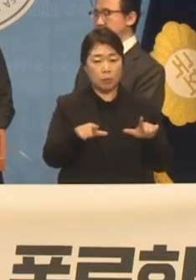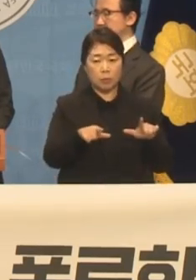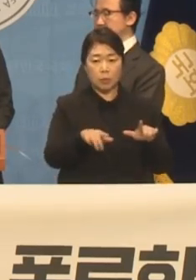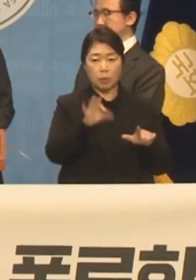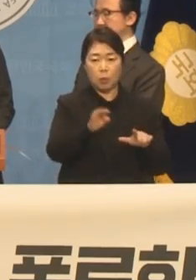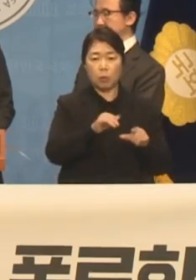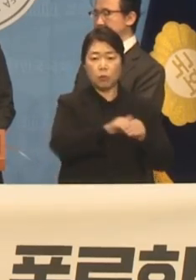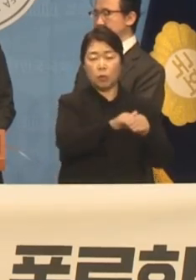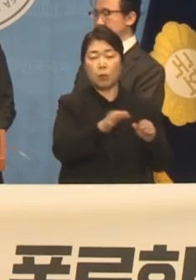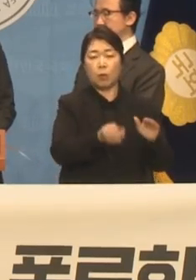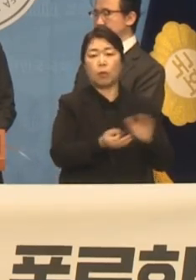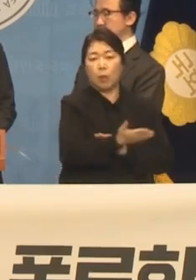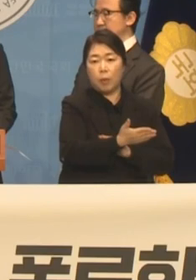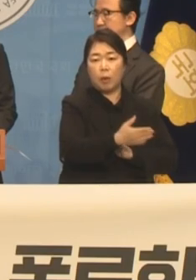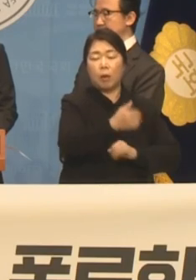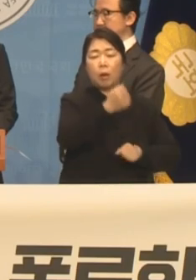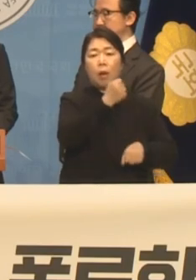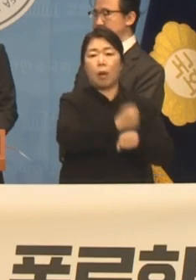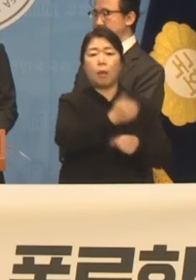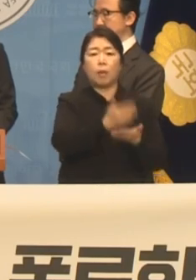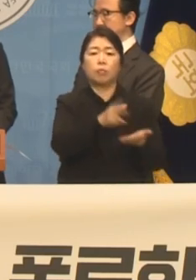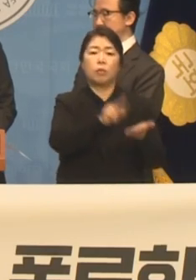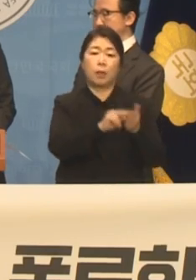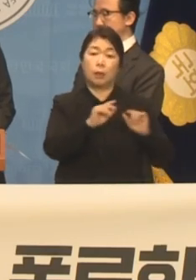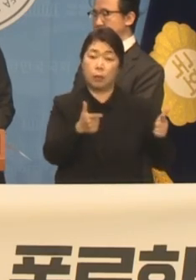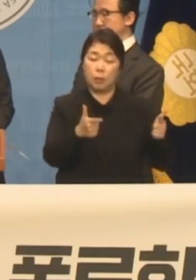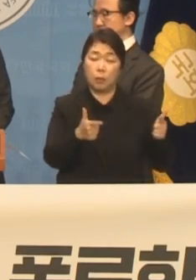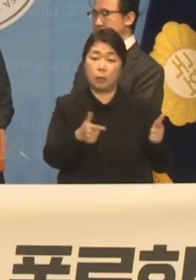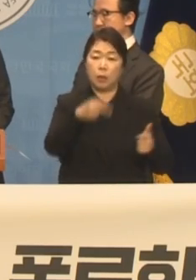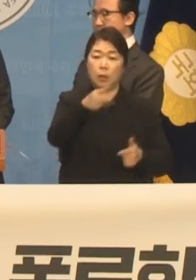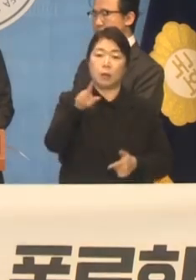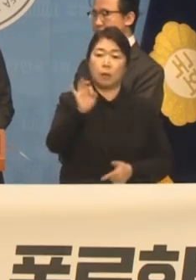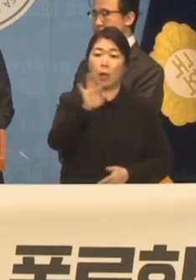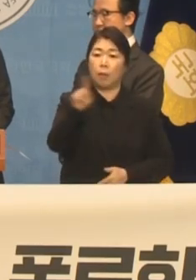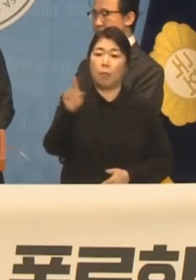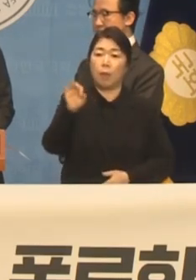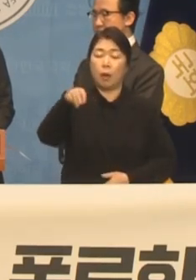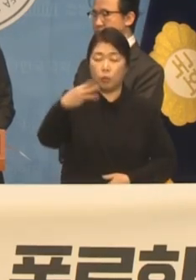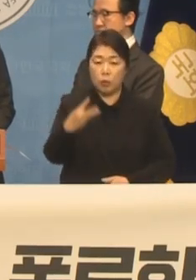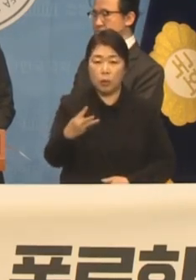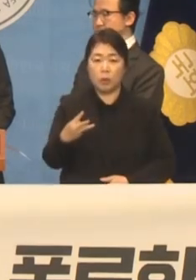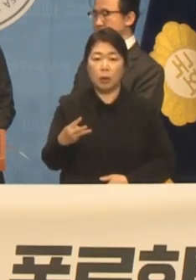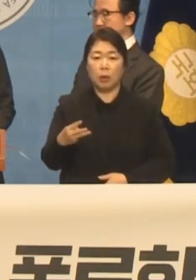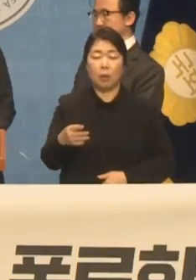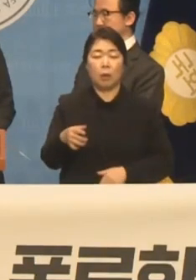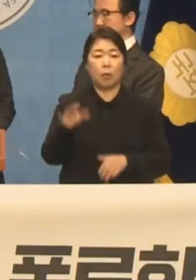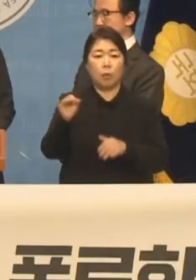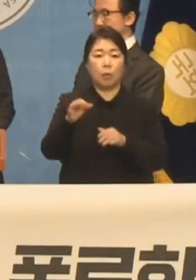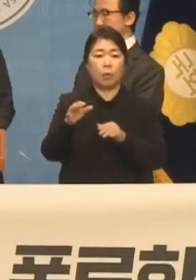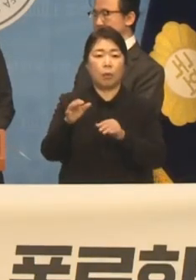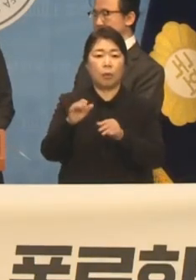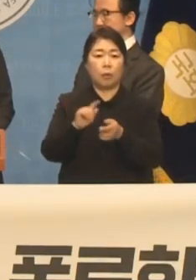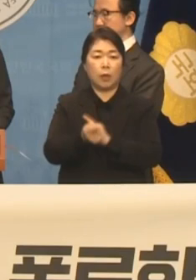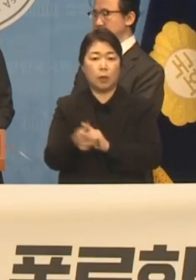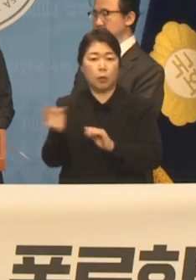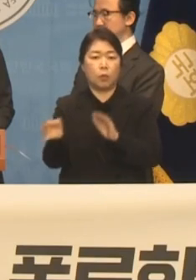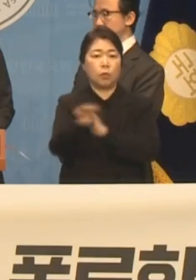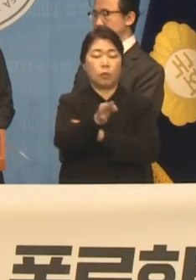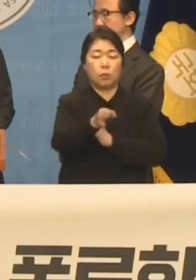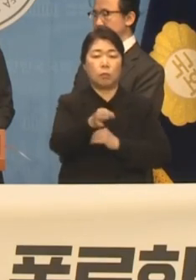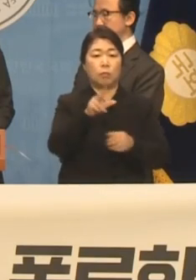아니라 쌍방을 변호사비 대합 사건 그리고 대북 송금과 밀접한 관계가